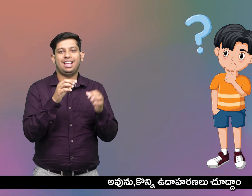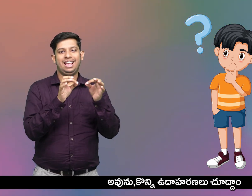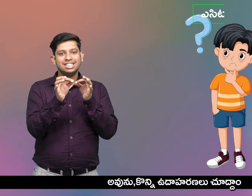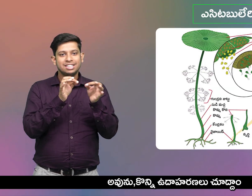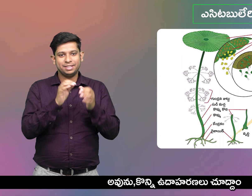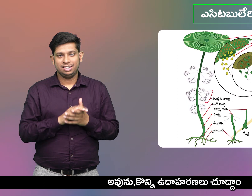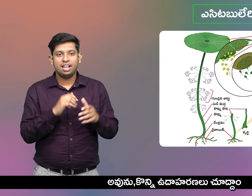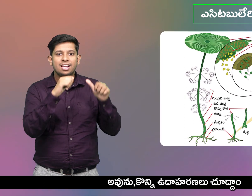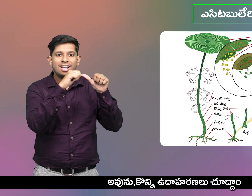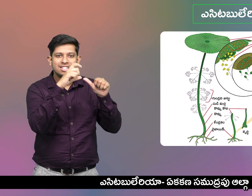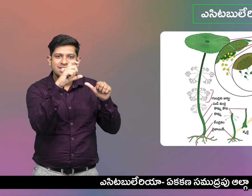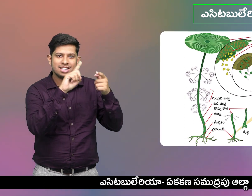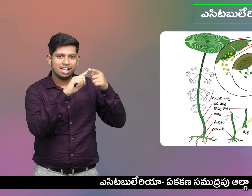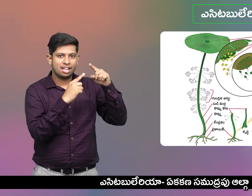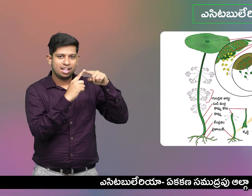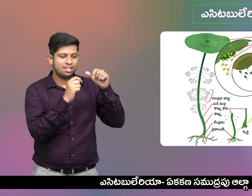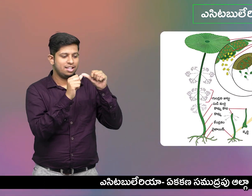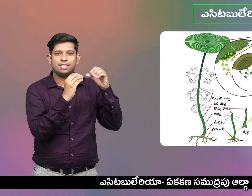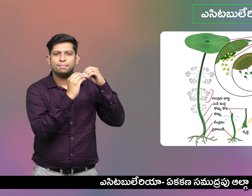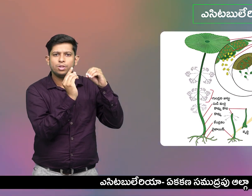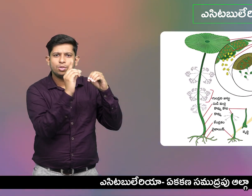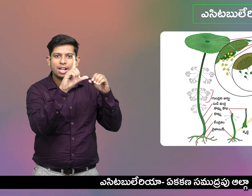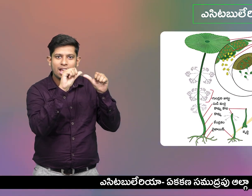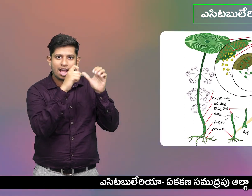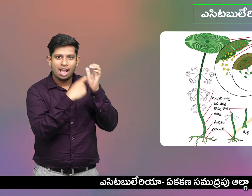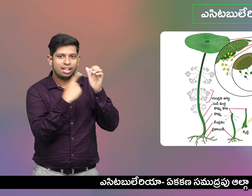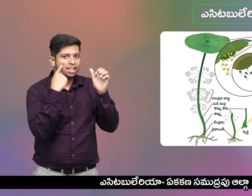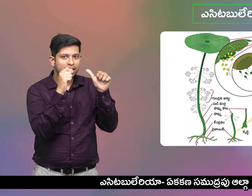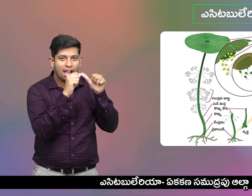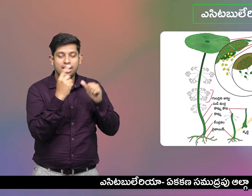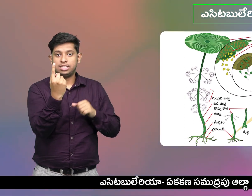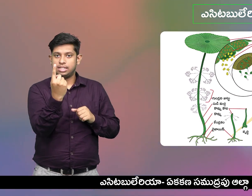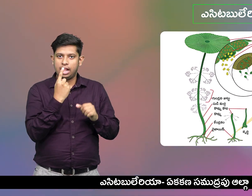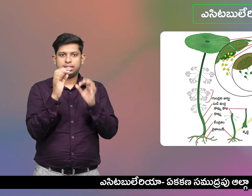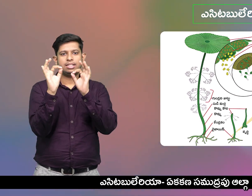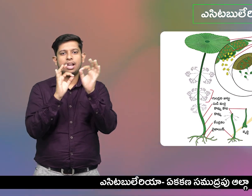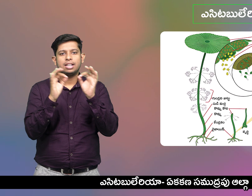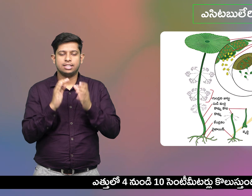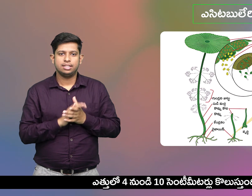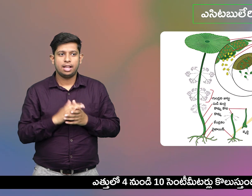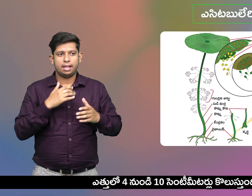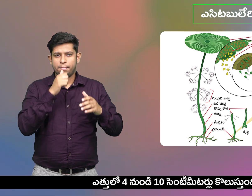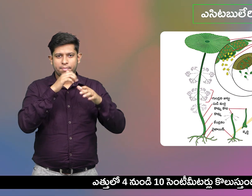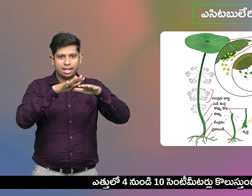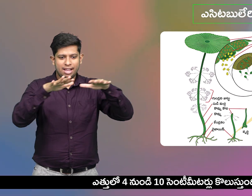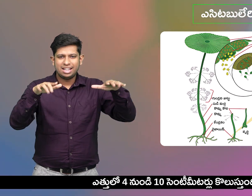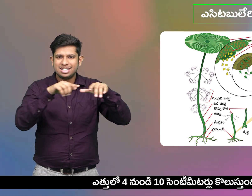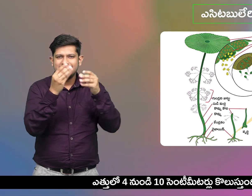ఉదాహరణలు చూద్దాం. ఎసిటబులేరియా ఏకకణన సముద్రపు ఆల్గా ఎత్తులో 4 నుండి